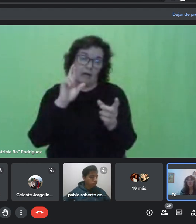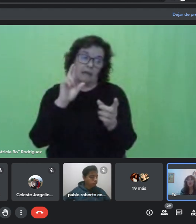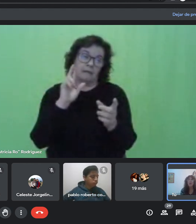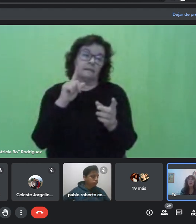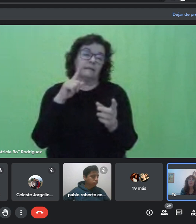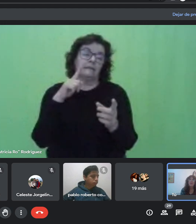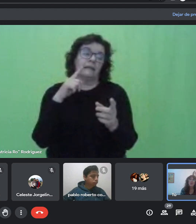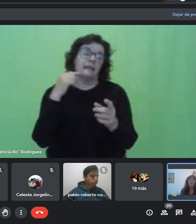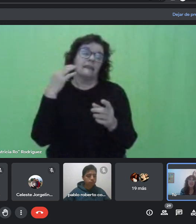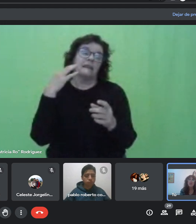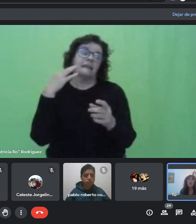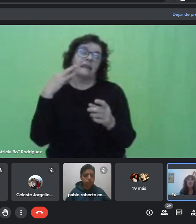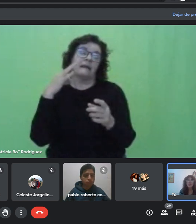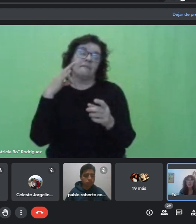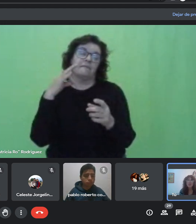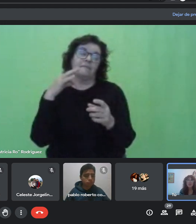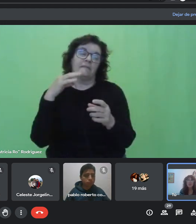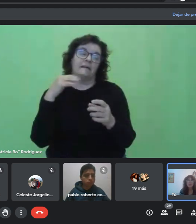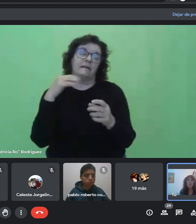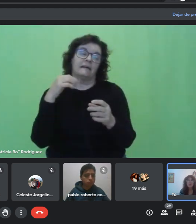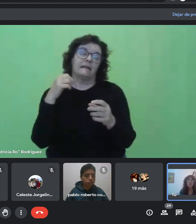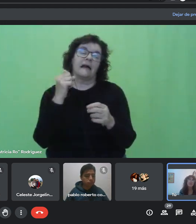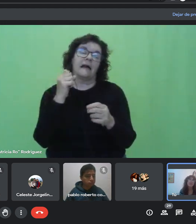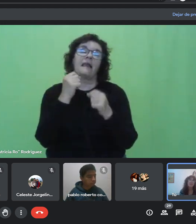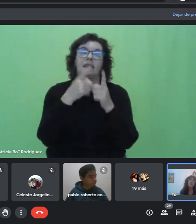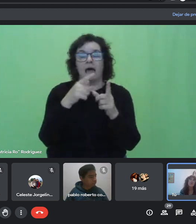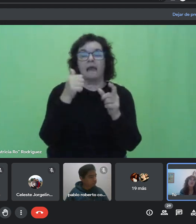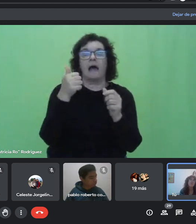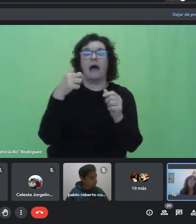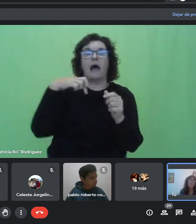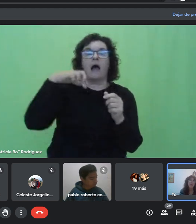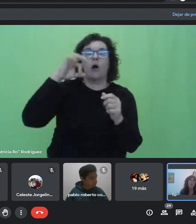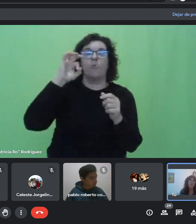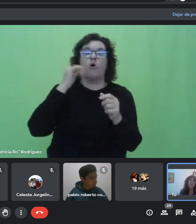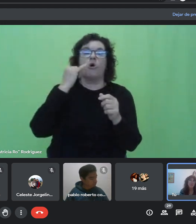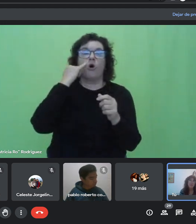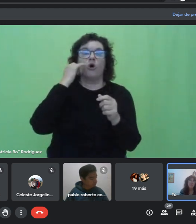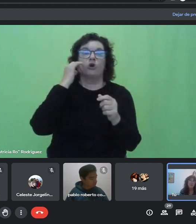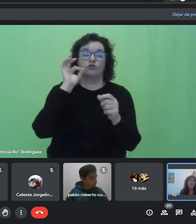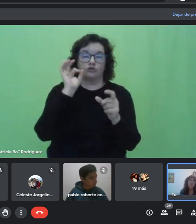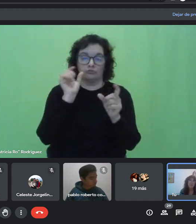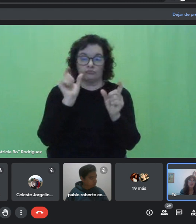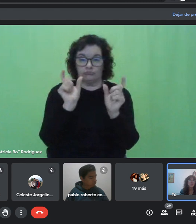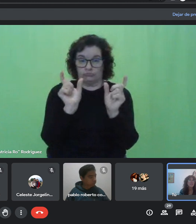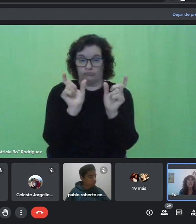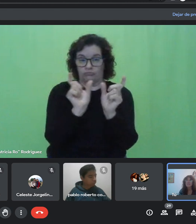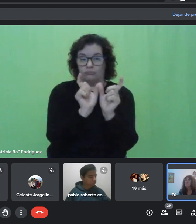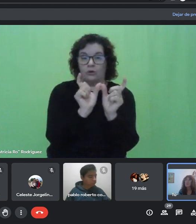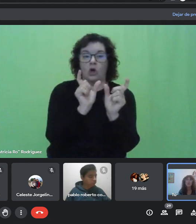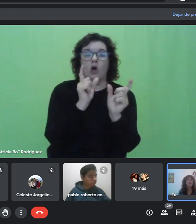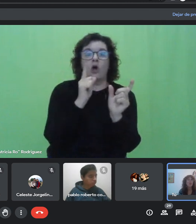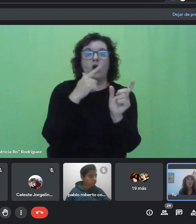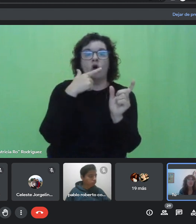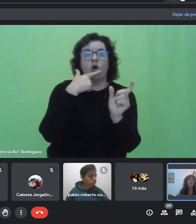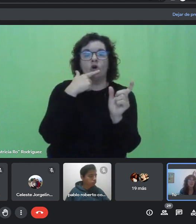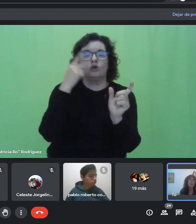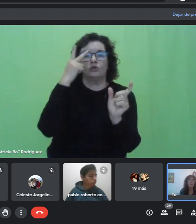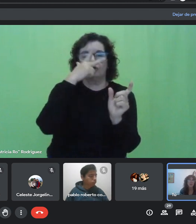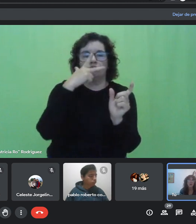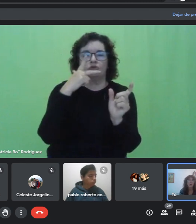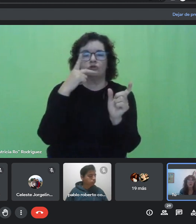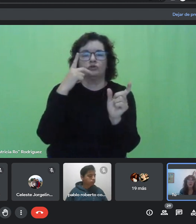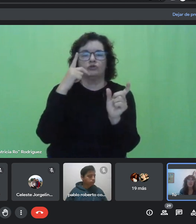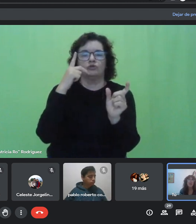apoyo. Pero estos dos, should y support, forman verbos, ¿sí? Entonces ahí support no es